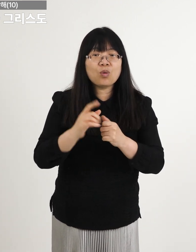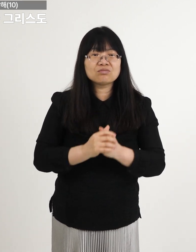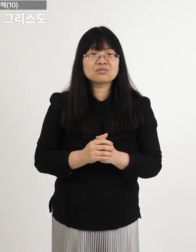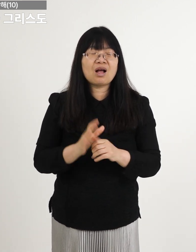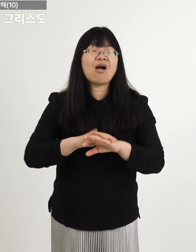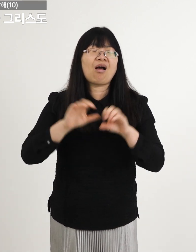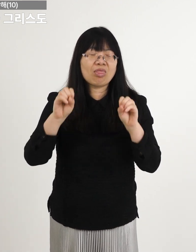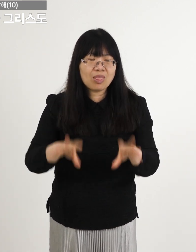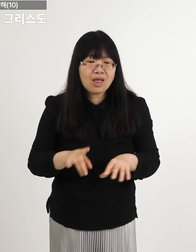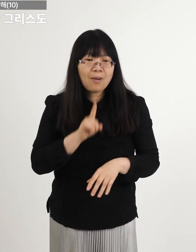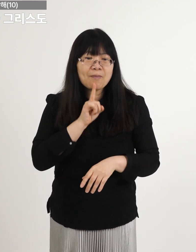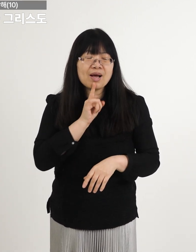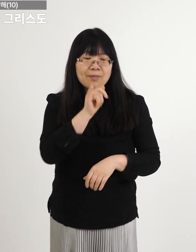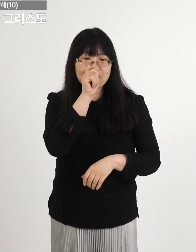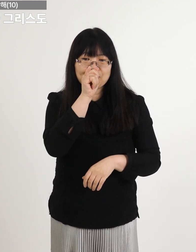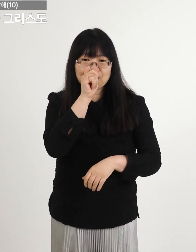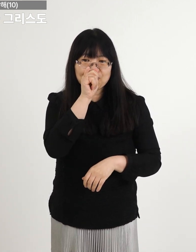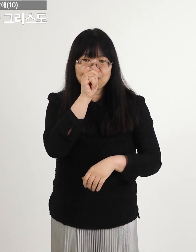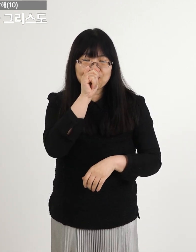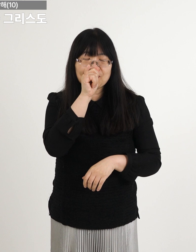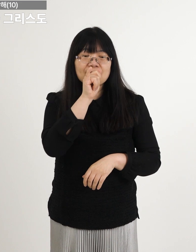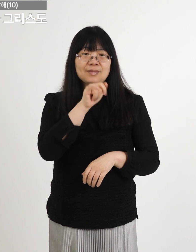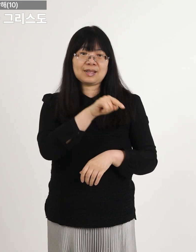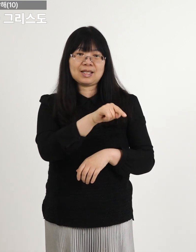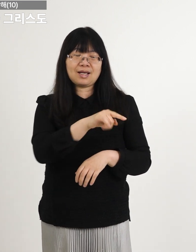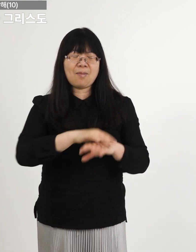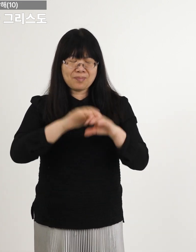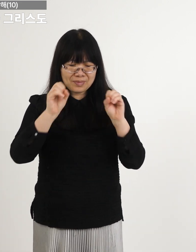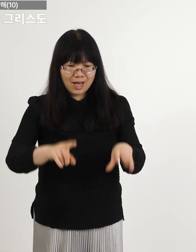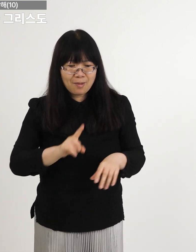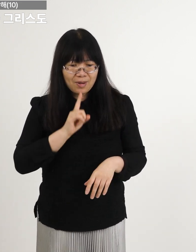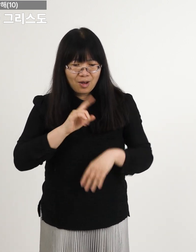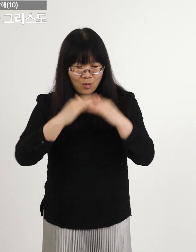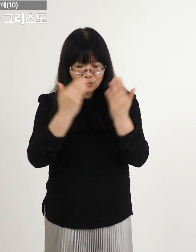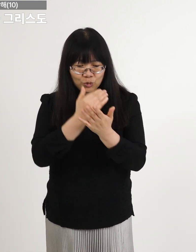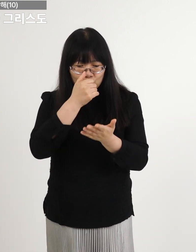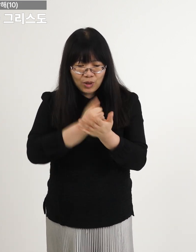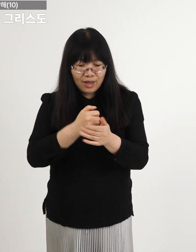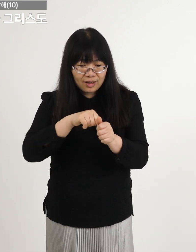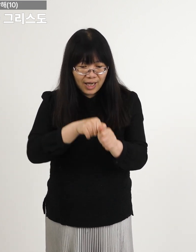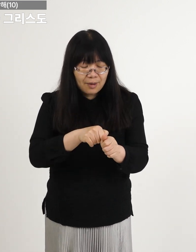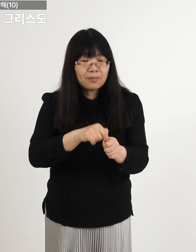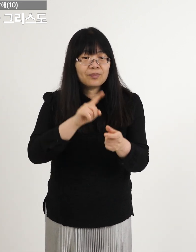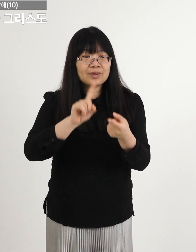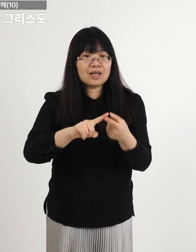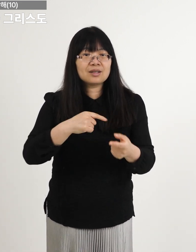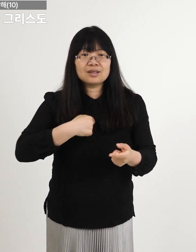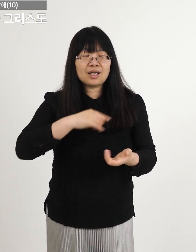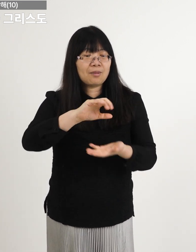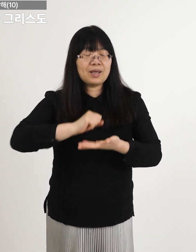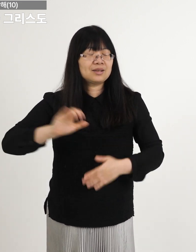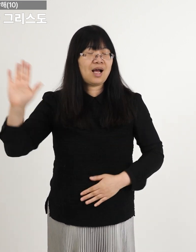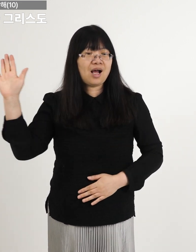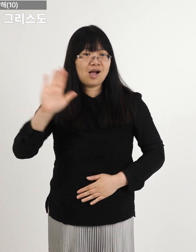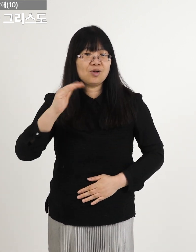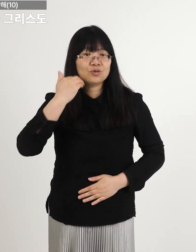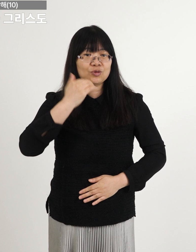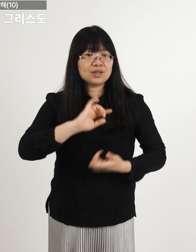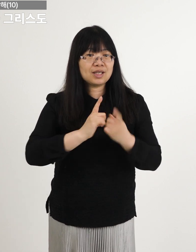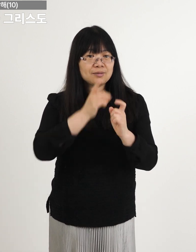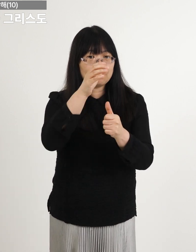일컬었다 그 말이에요. 망령되이 일컬은 그 모든 죄값을 내가 받지 않겠다. 누가 대신 받기